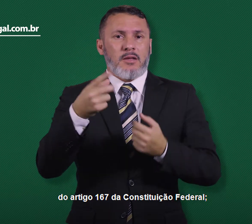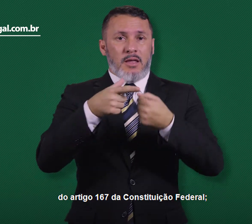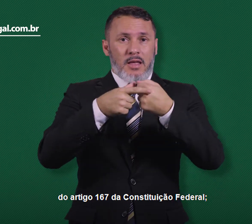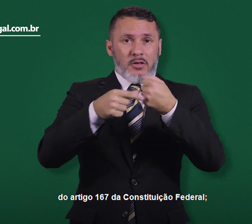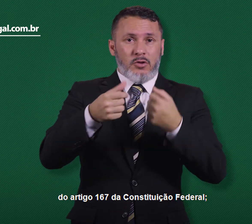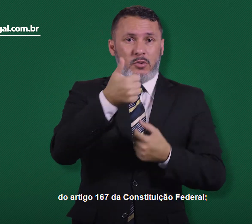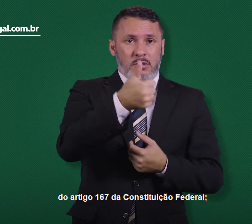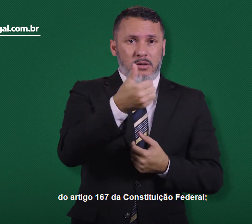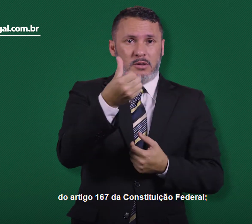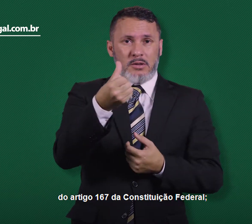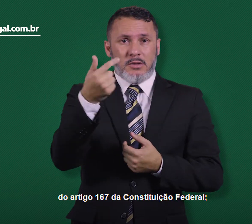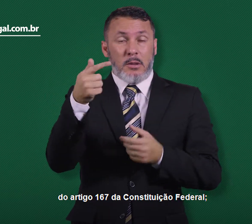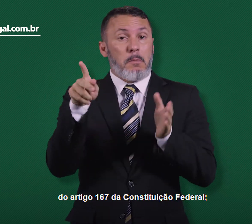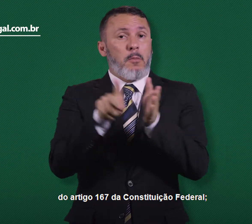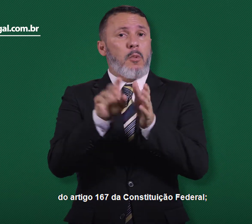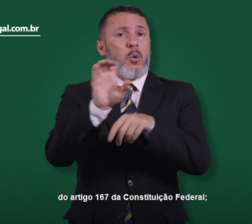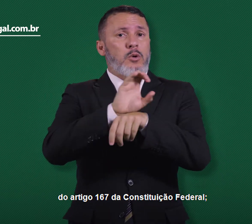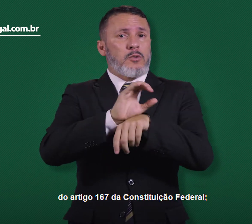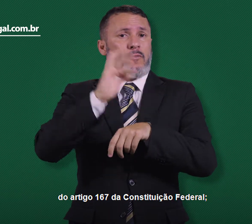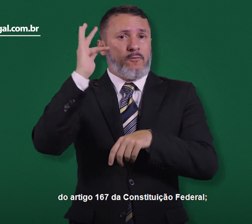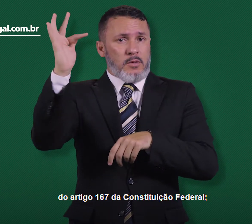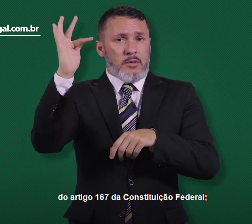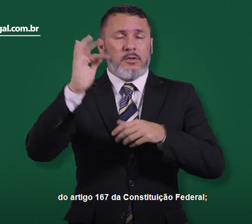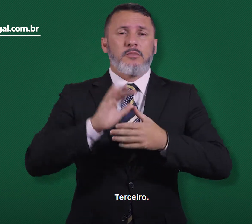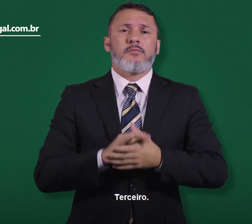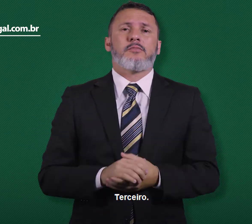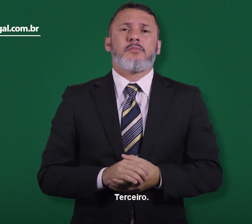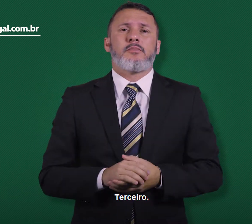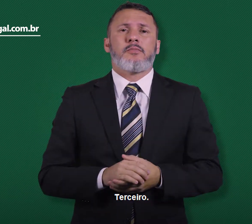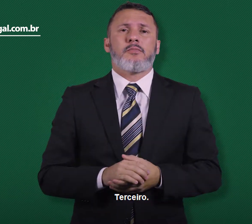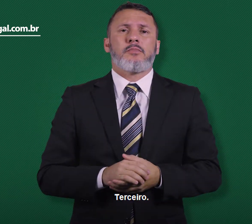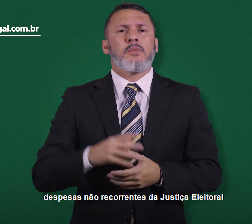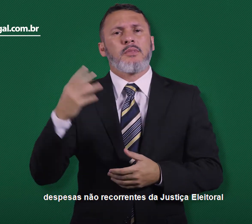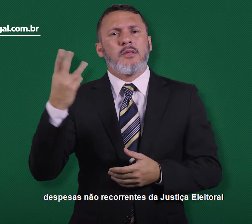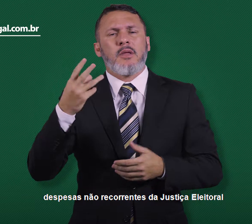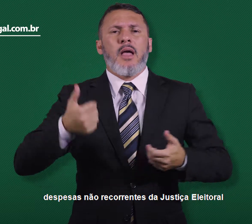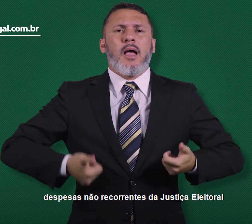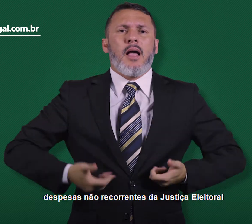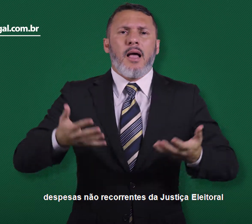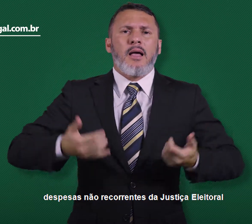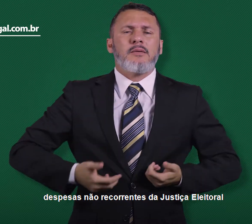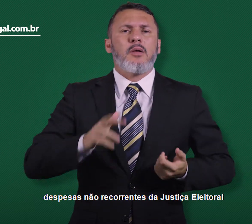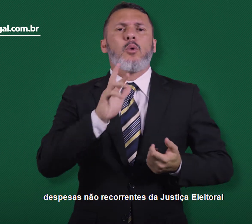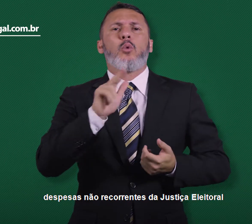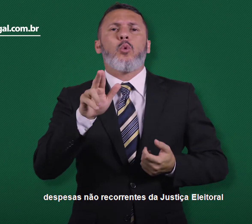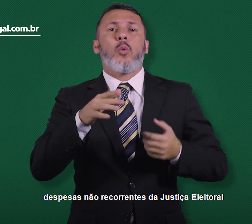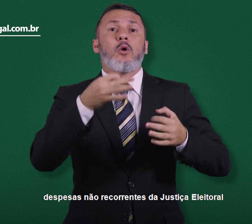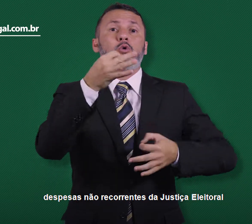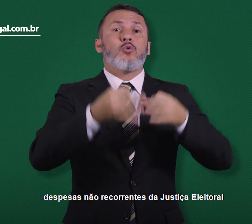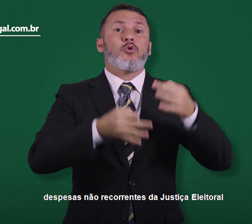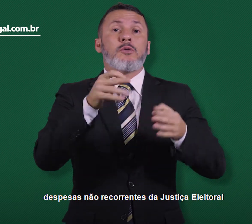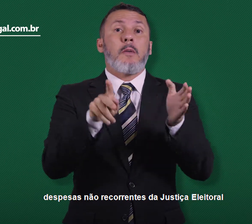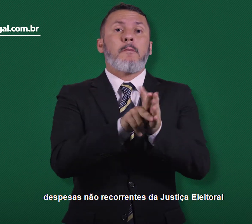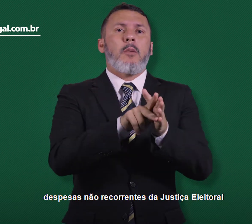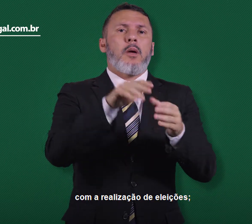167 da Constituição Federal. Terceiro, despesas não recorrentes da Justiça Eleitoral com